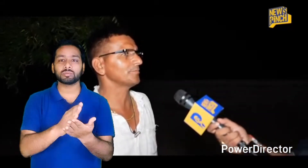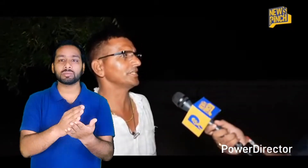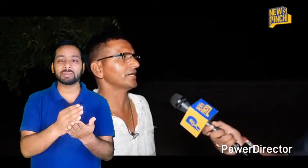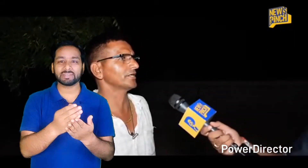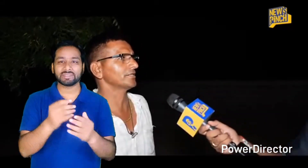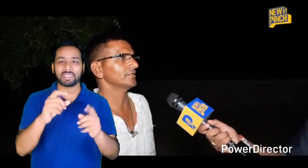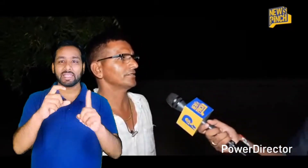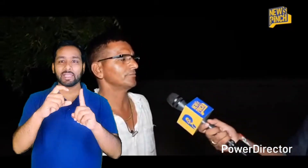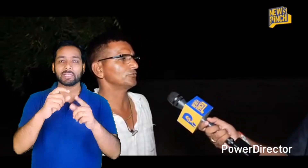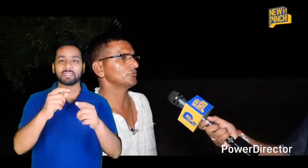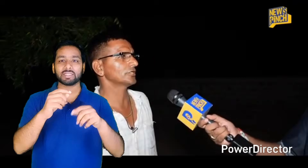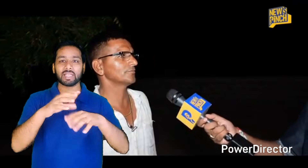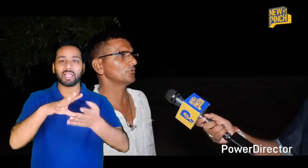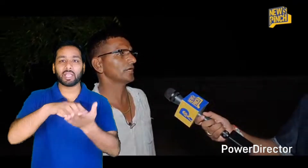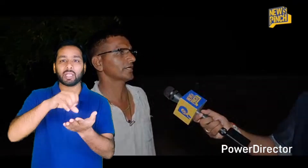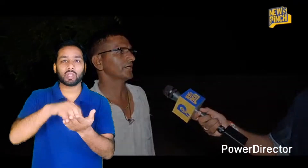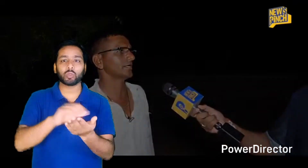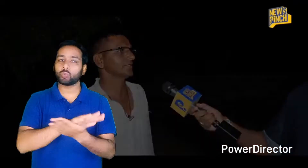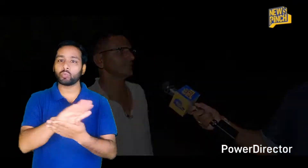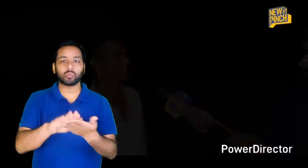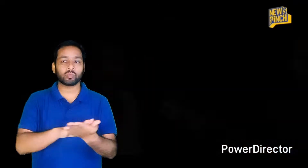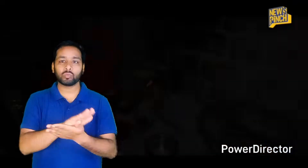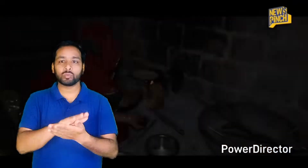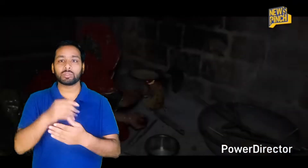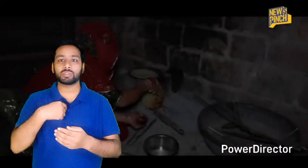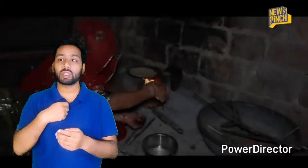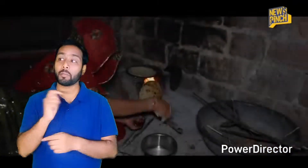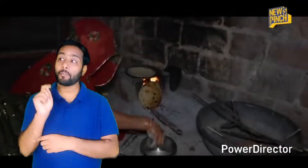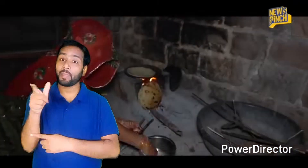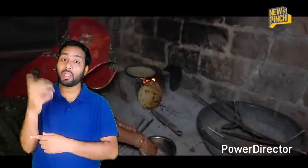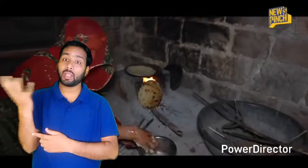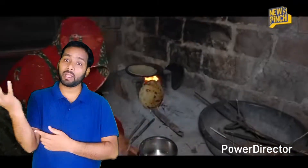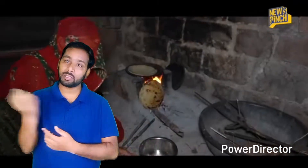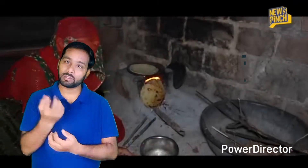घर का धान भी नहीं खाए, मजदूरी करके मोल ला के खा रहे हैं।